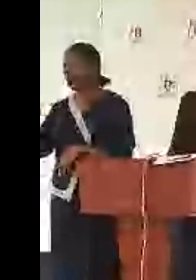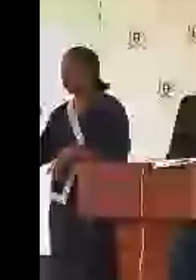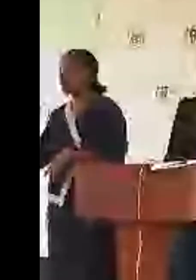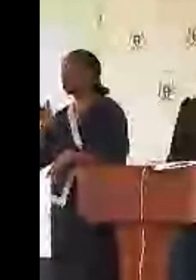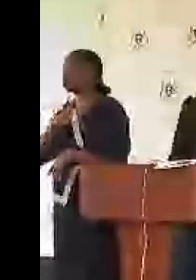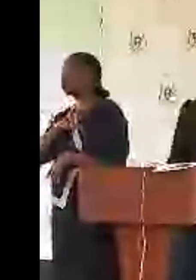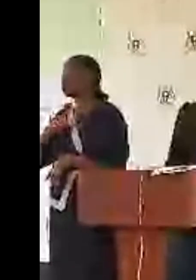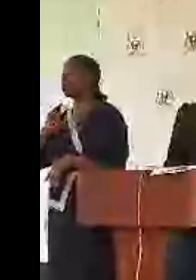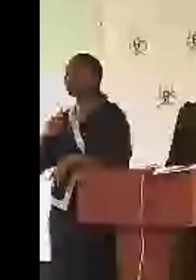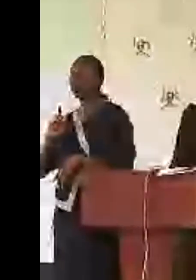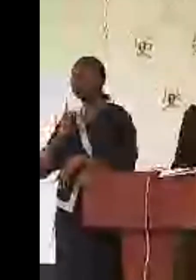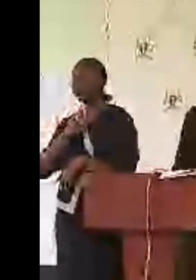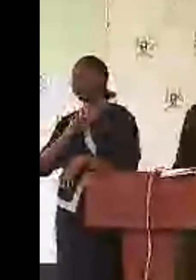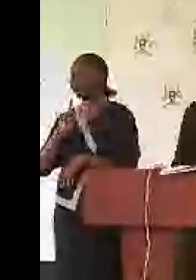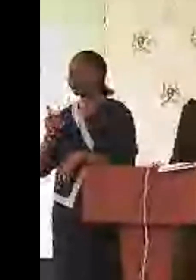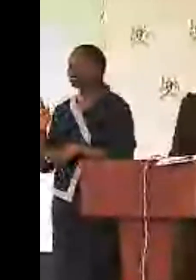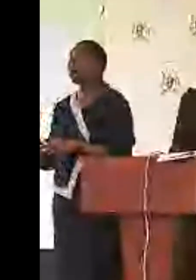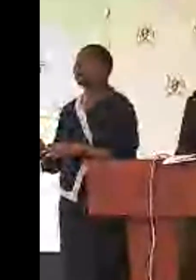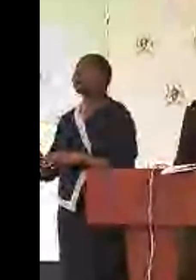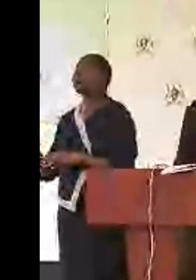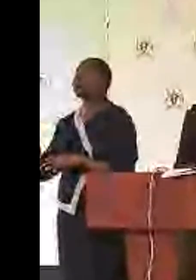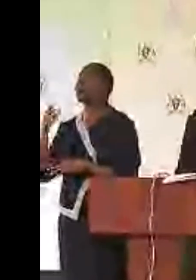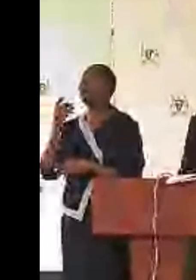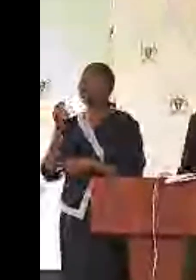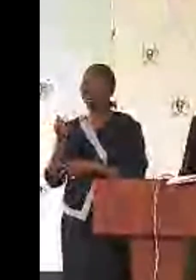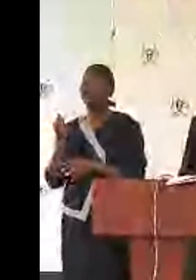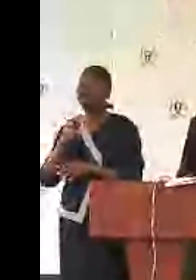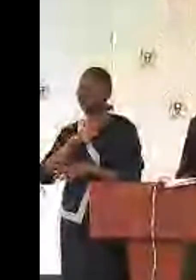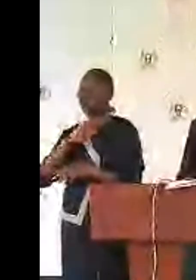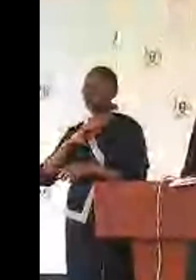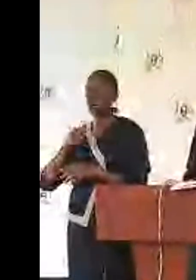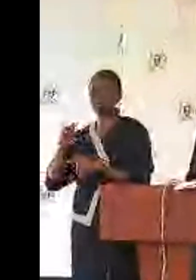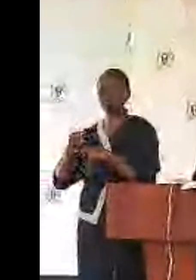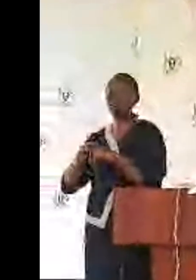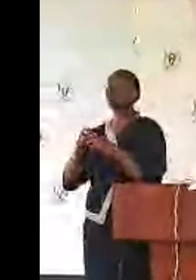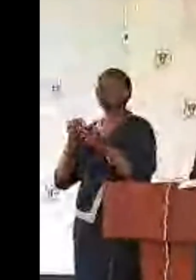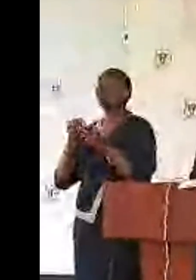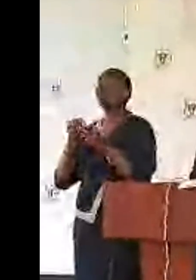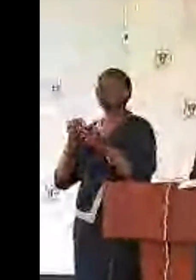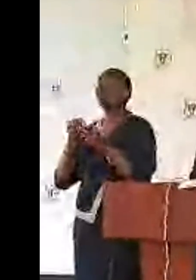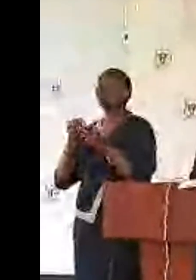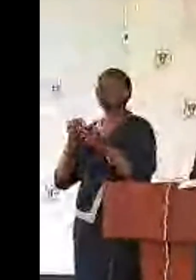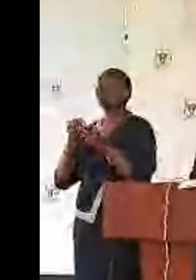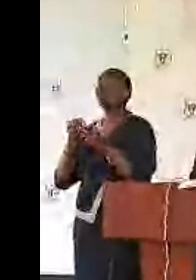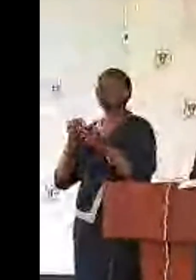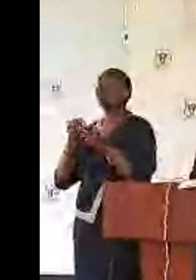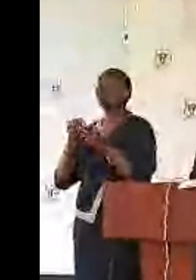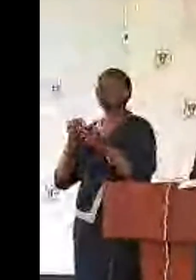ebya UNEB ate ne babikozesa ebintu ebya abaana babiwaayo.